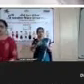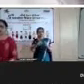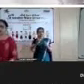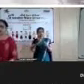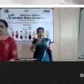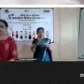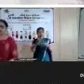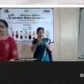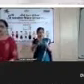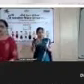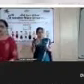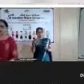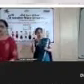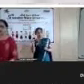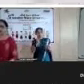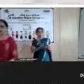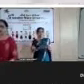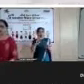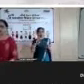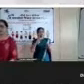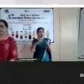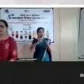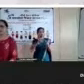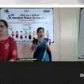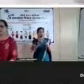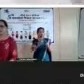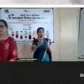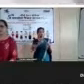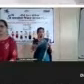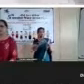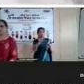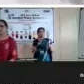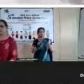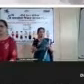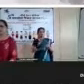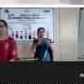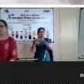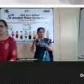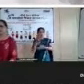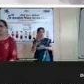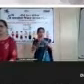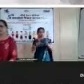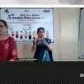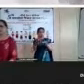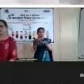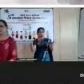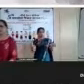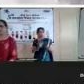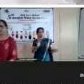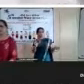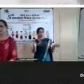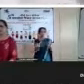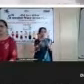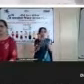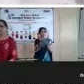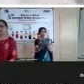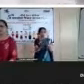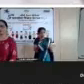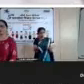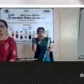और NIEPVD देहरादून को पूर्वोत्तर के दिव्यांगजनों के लिए इस परिवर्तनात्मक कार्यक्रम के लिए बधाई देना चाहता